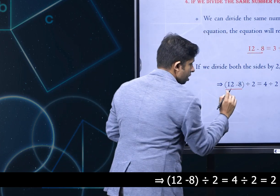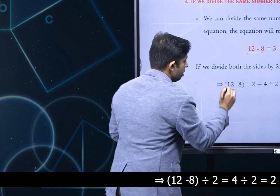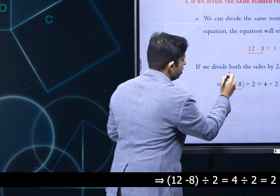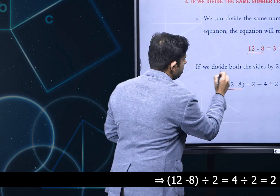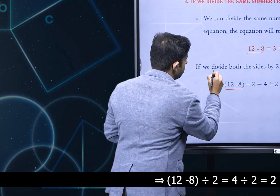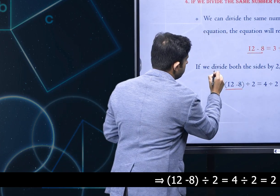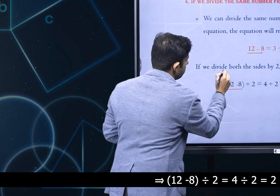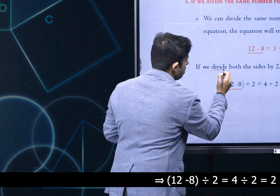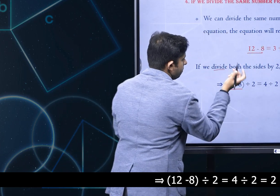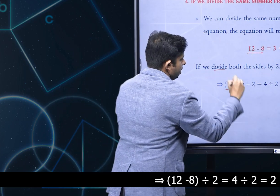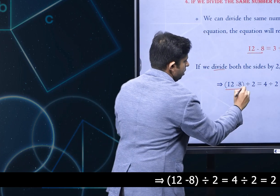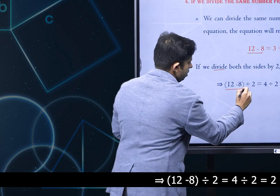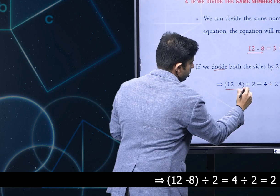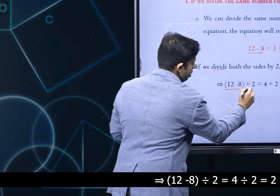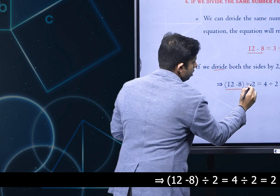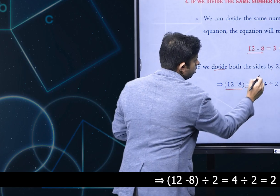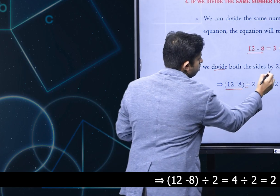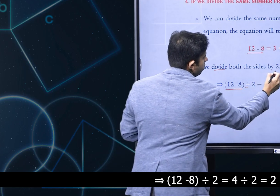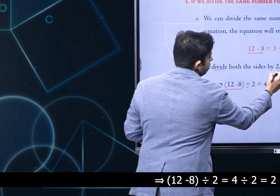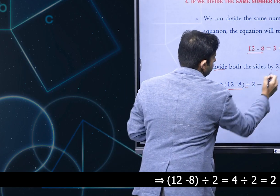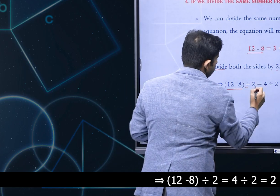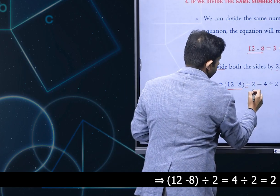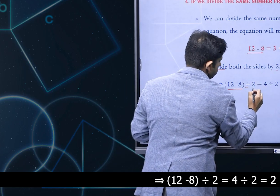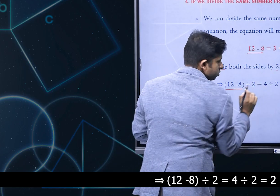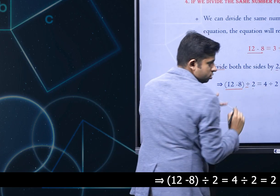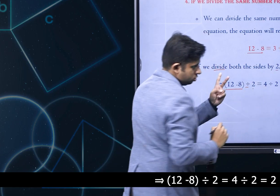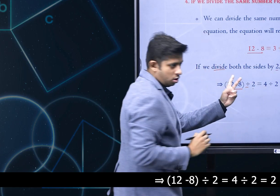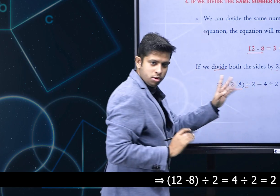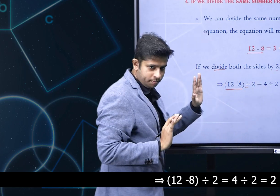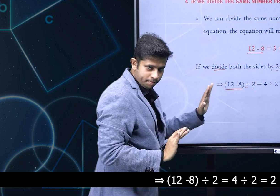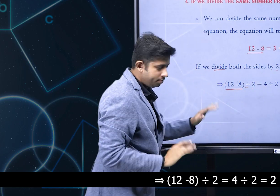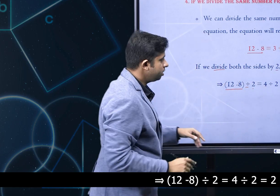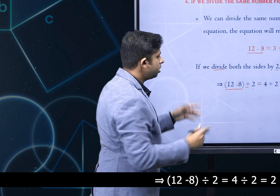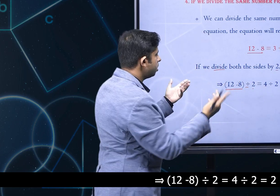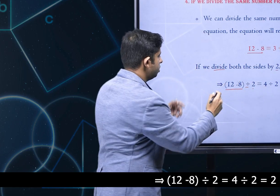12 - 8 divided by 2 equals to 4 divided by 2 equals to 2.